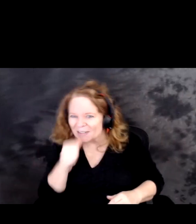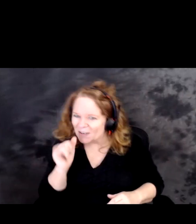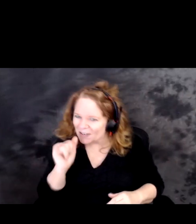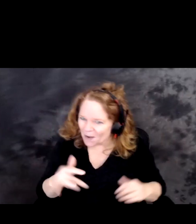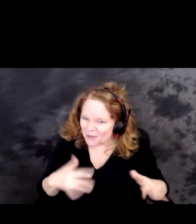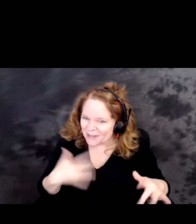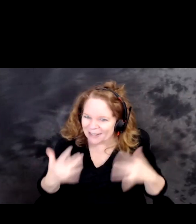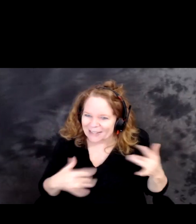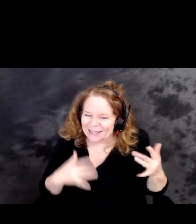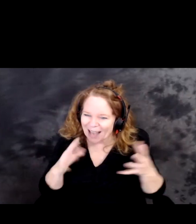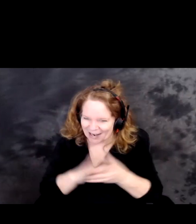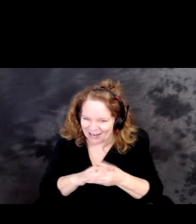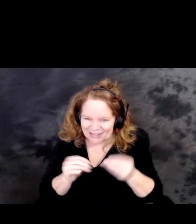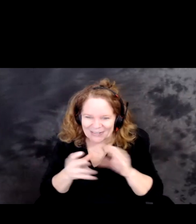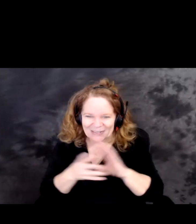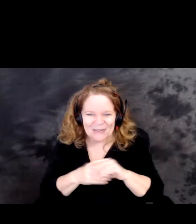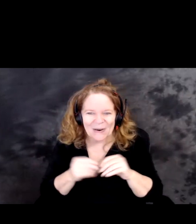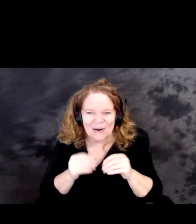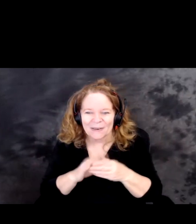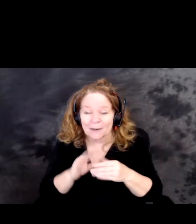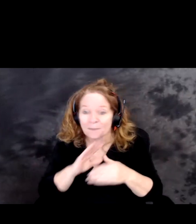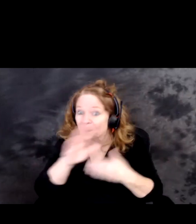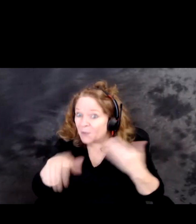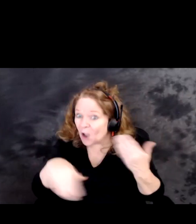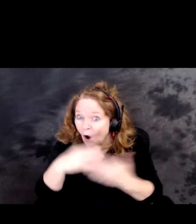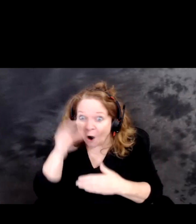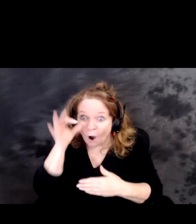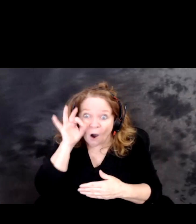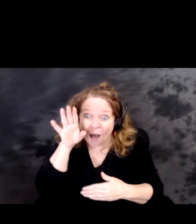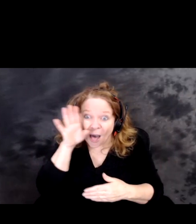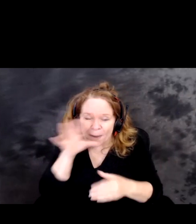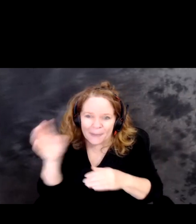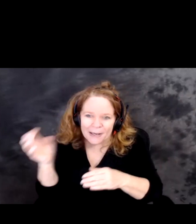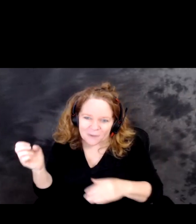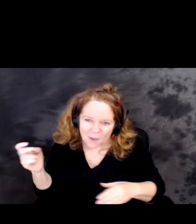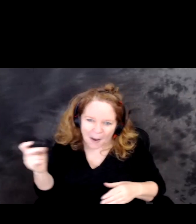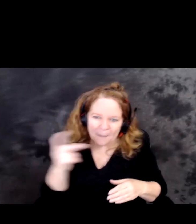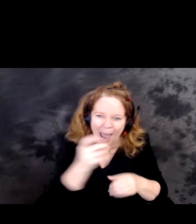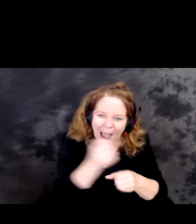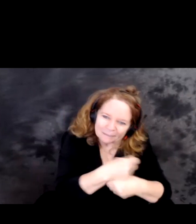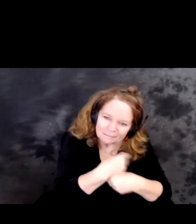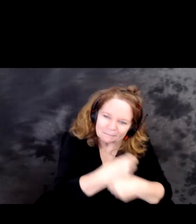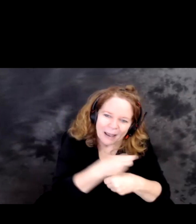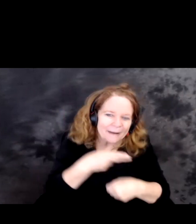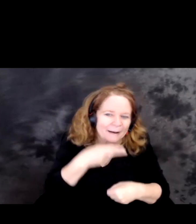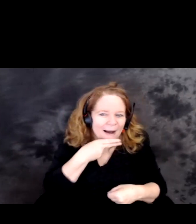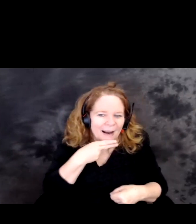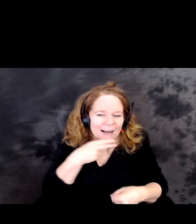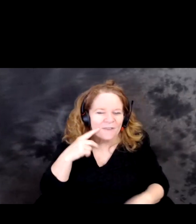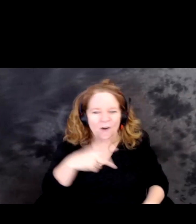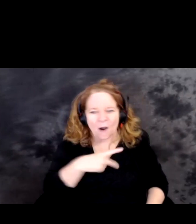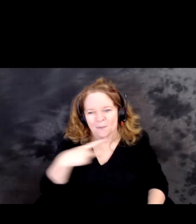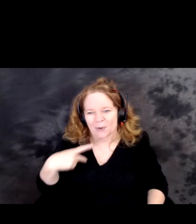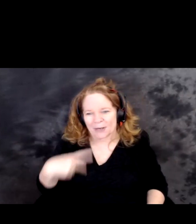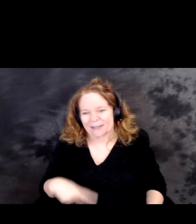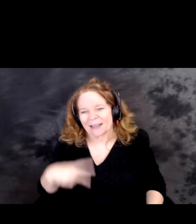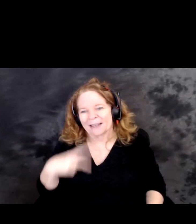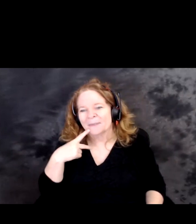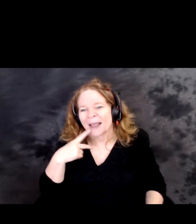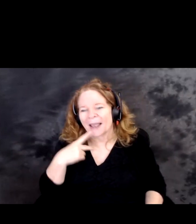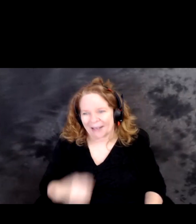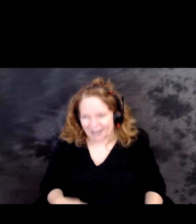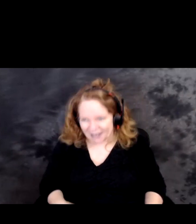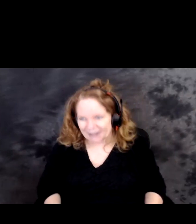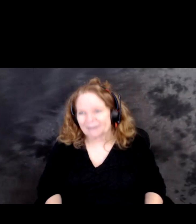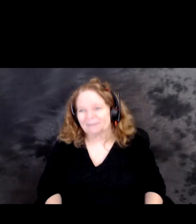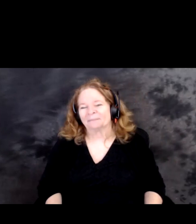Niños y niñas, qué historia tan emocionante. Todas las abejas están de vuelta e hicieron la miel para la princesa